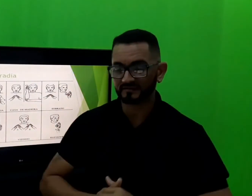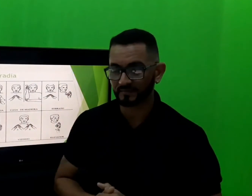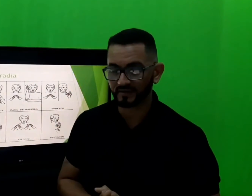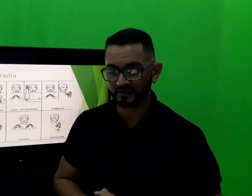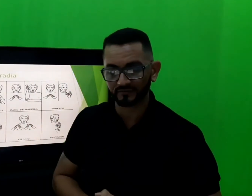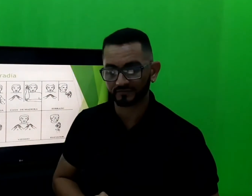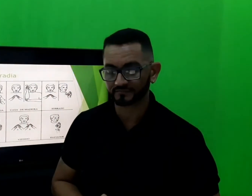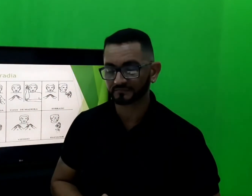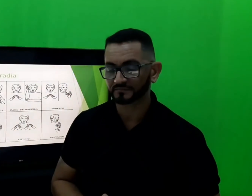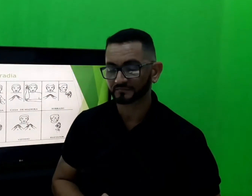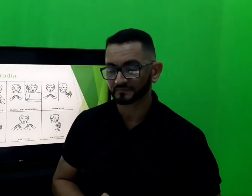apartamento,